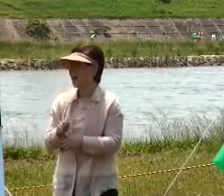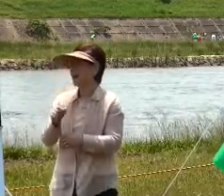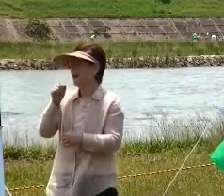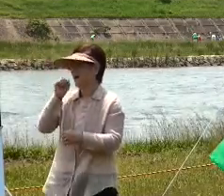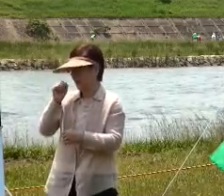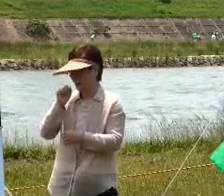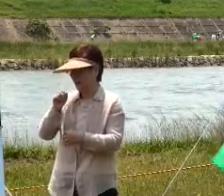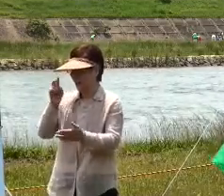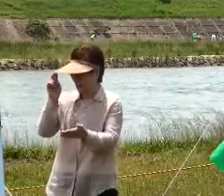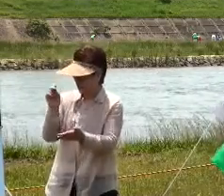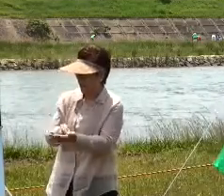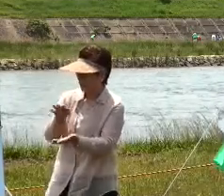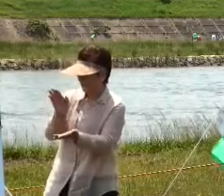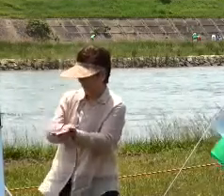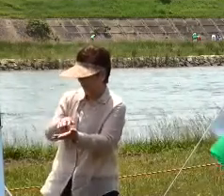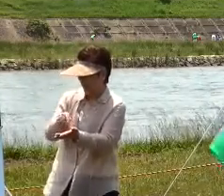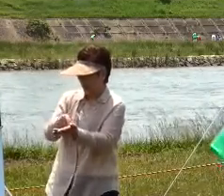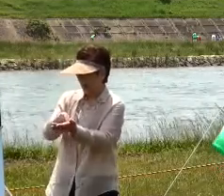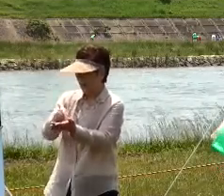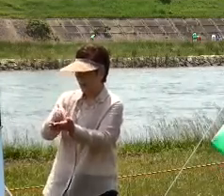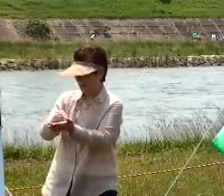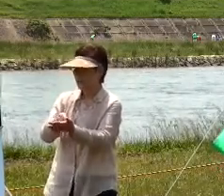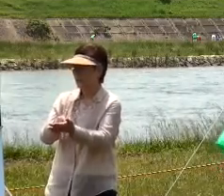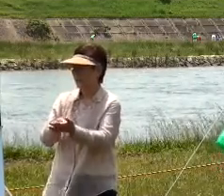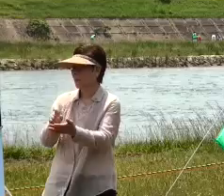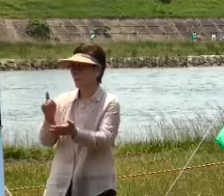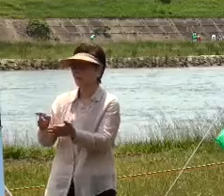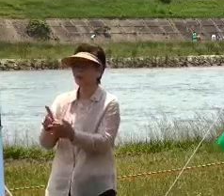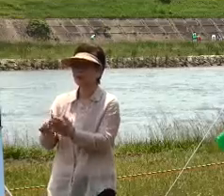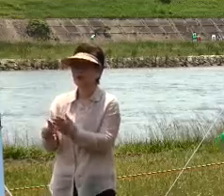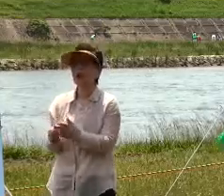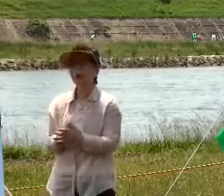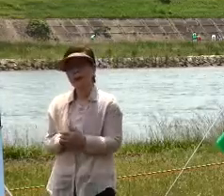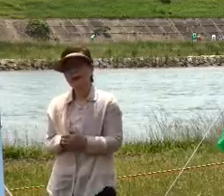ね。でも聖書的に言うと何か起こらなきゃいけない、